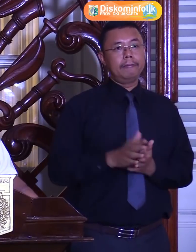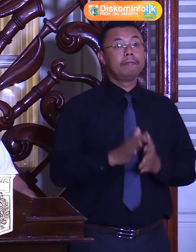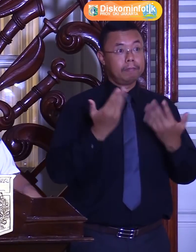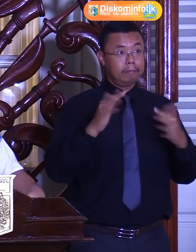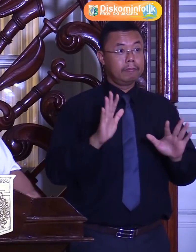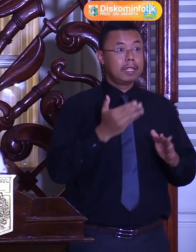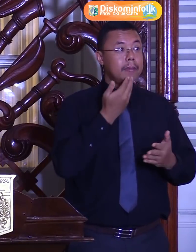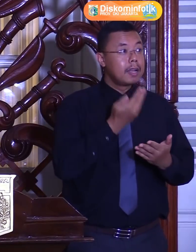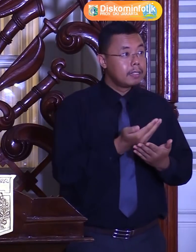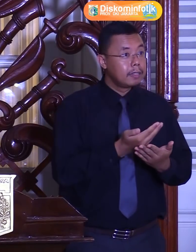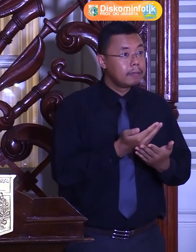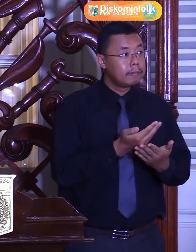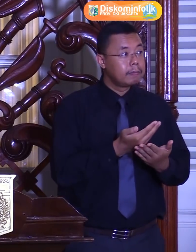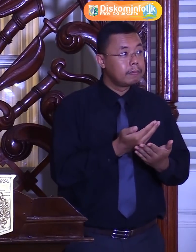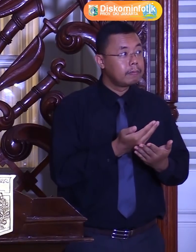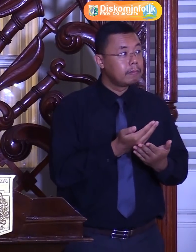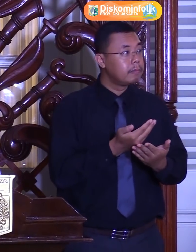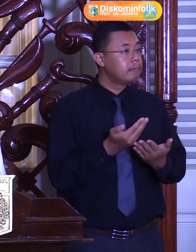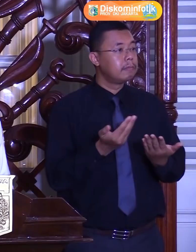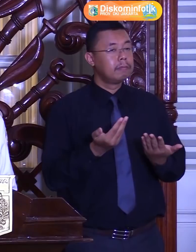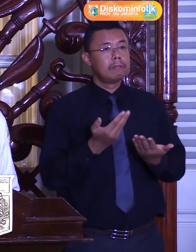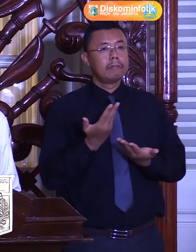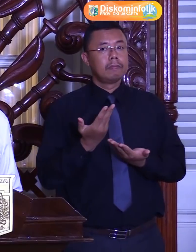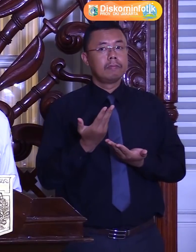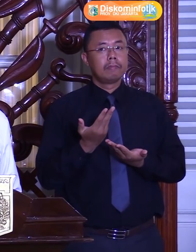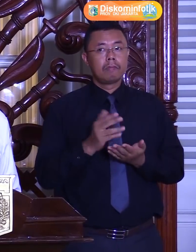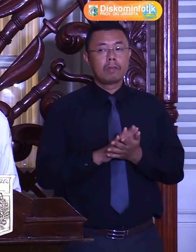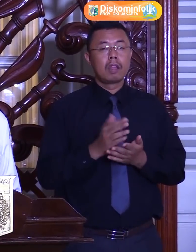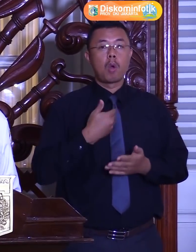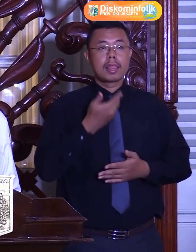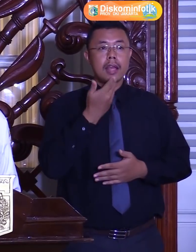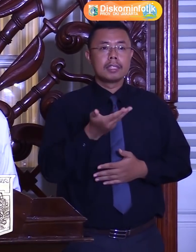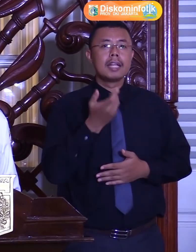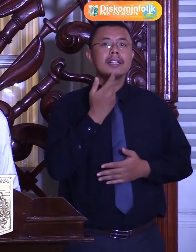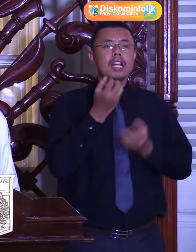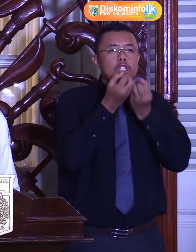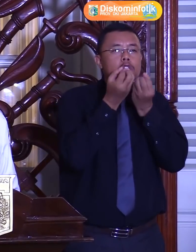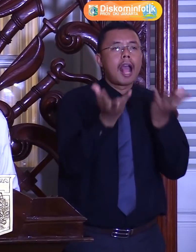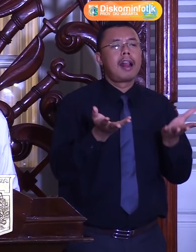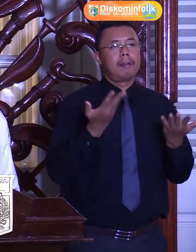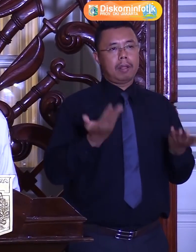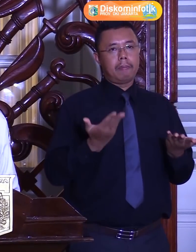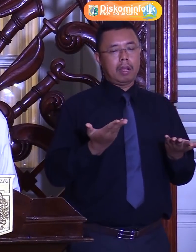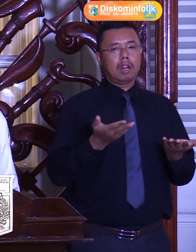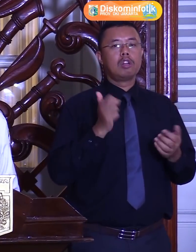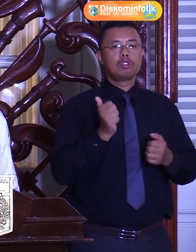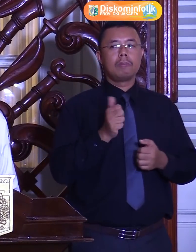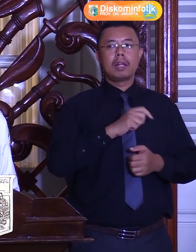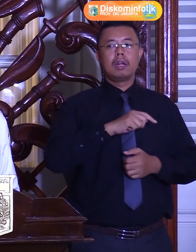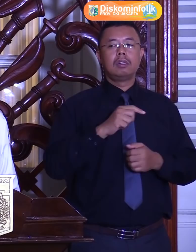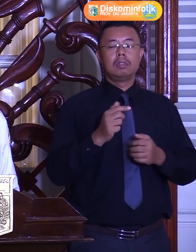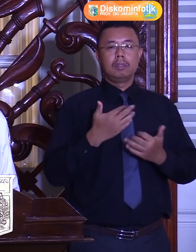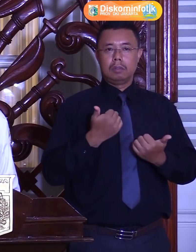ya, Pak, terima kasih. Pak Ijin, Pak. Ya, ada lagi. Pak, Fajar Wartakota, Pak, mau tanya sosialisasi bagaimana supaya tidak ada penolakan dari